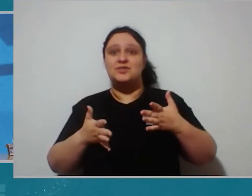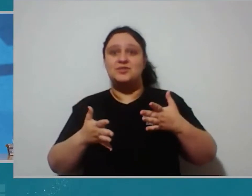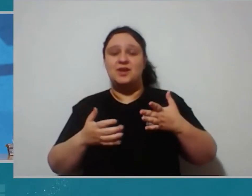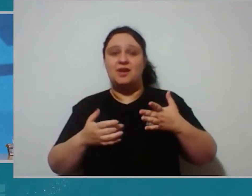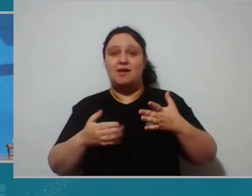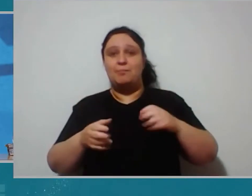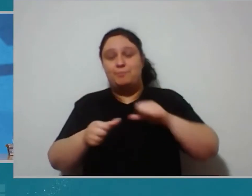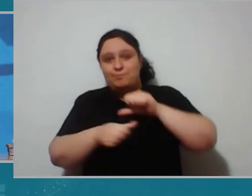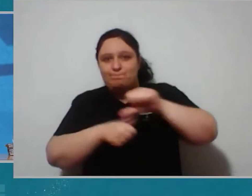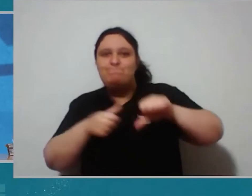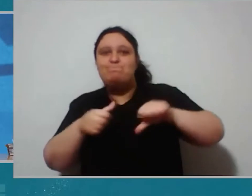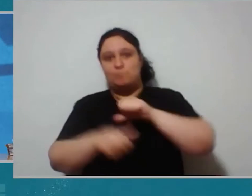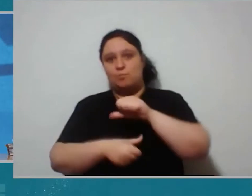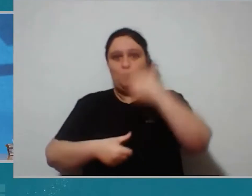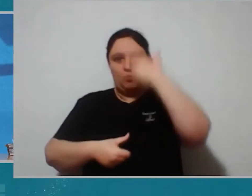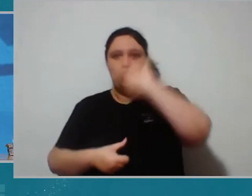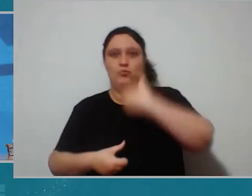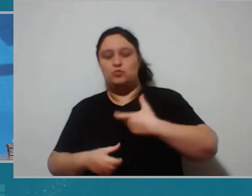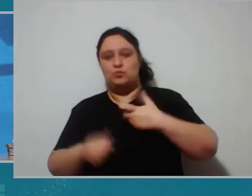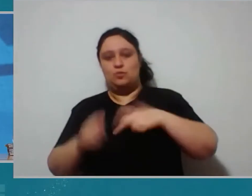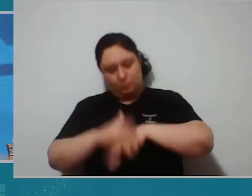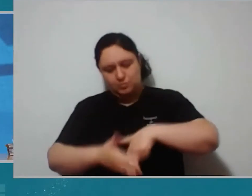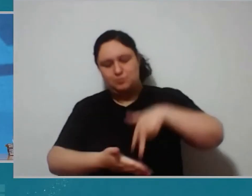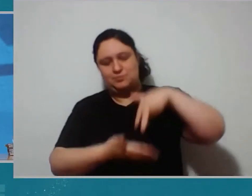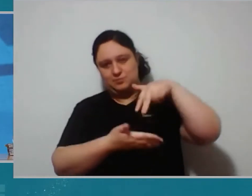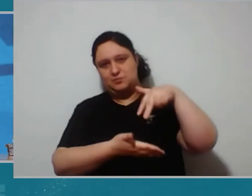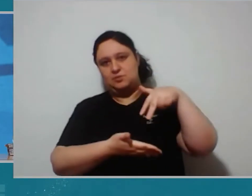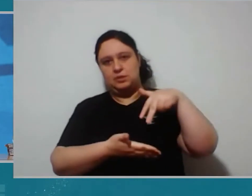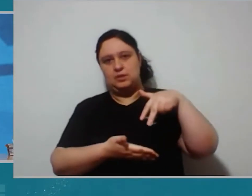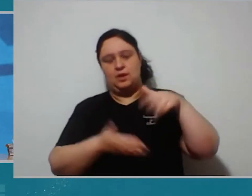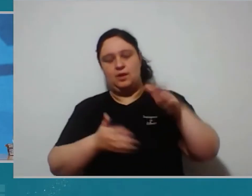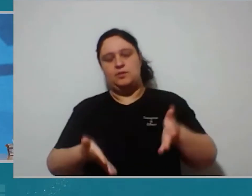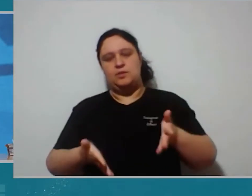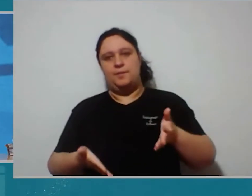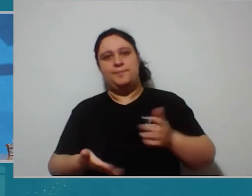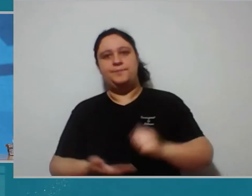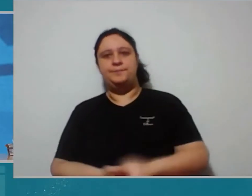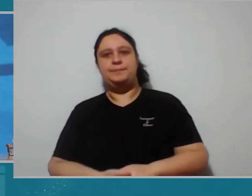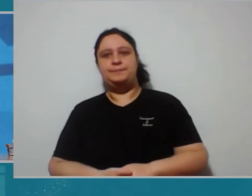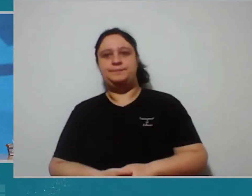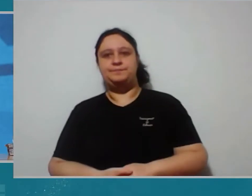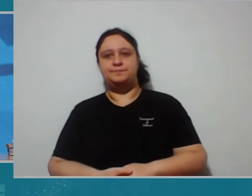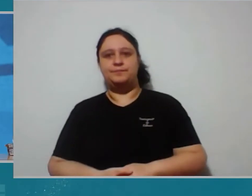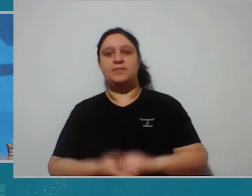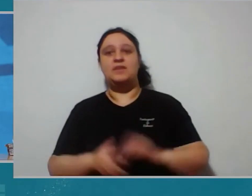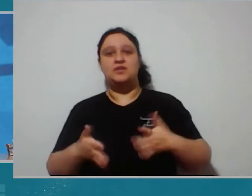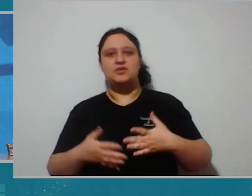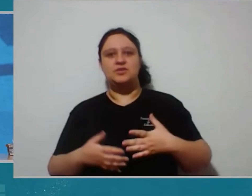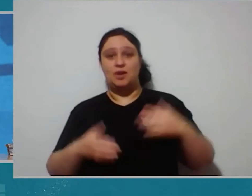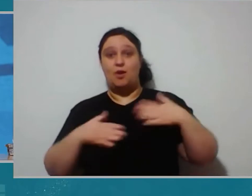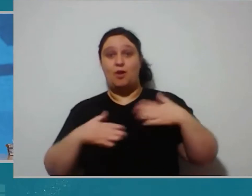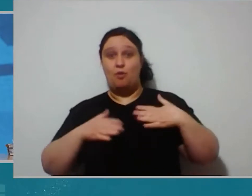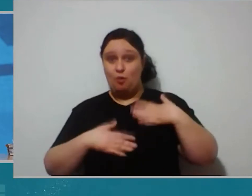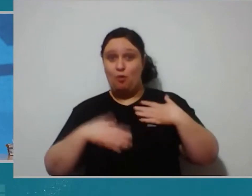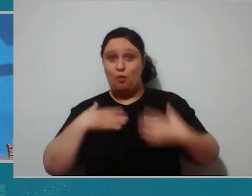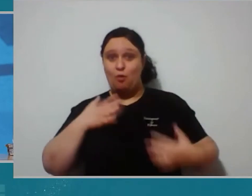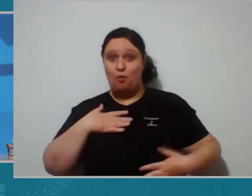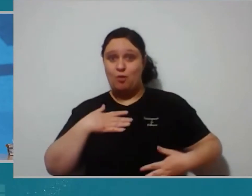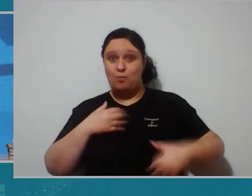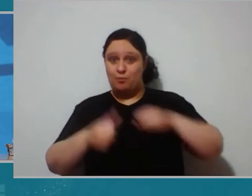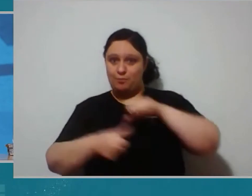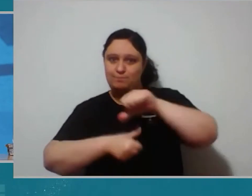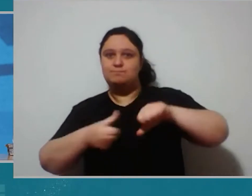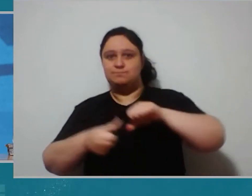já ressuscitou dos mortos. Já está com outro corpo, corpo ressurreto.